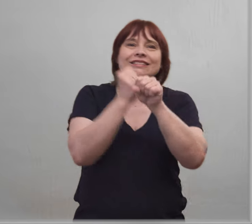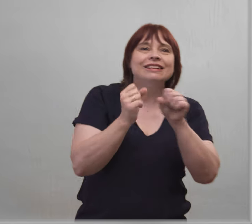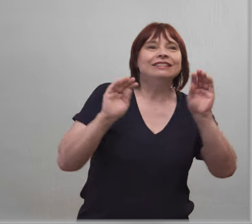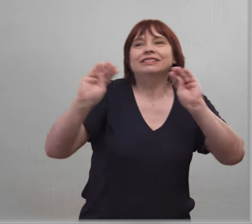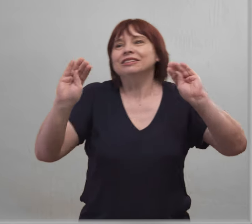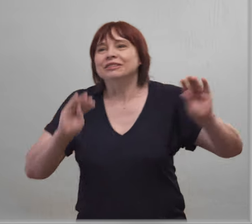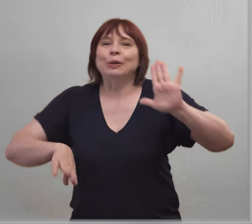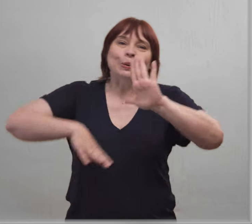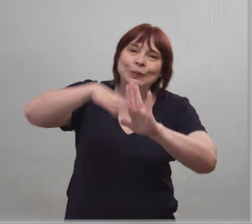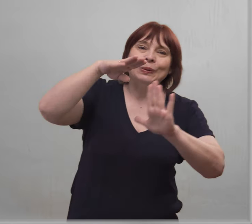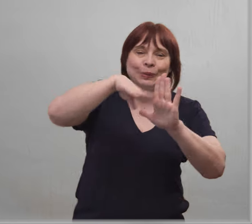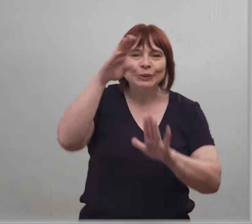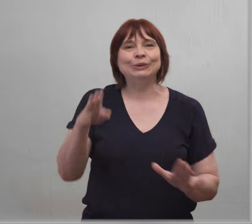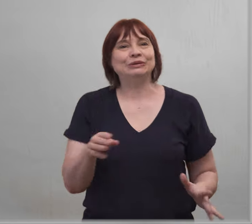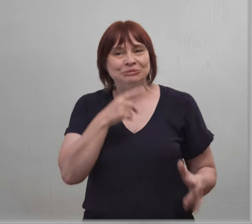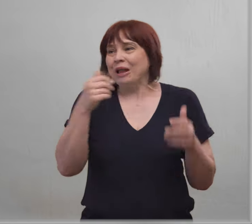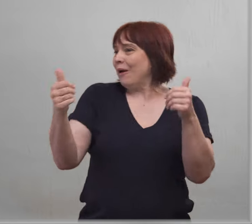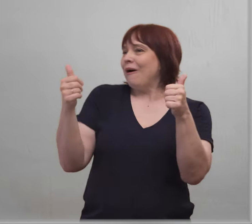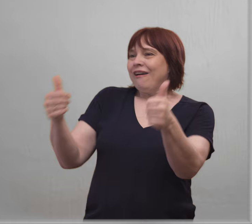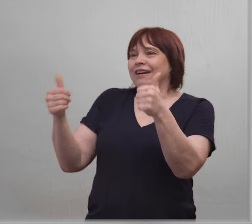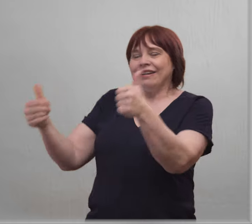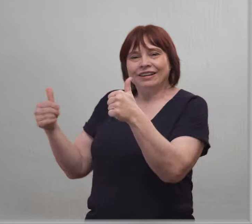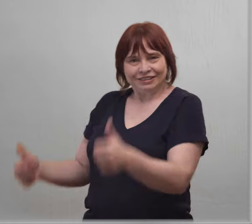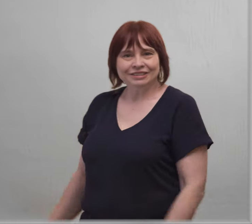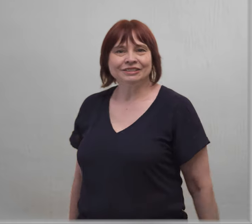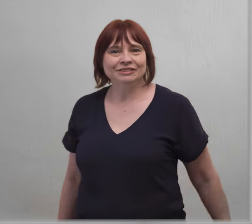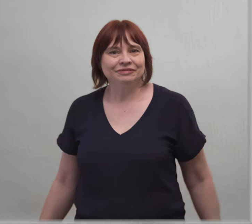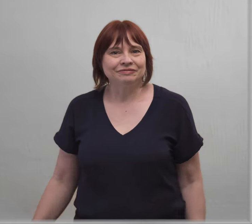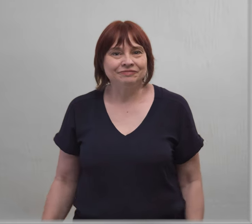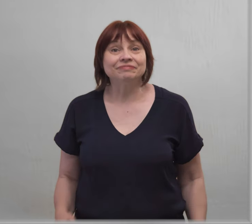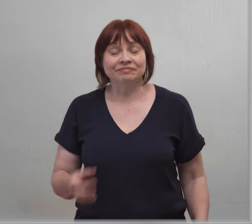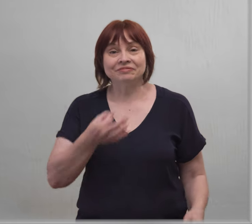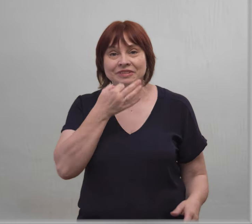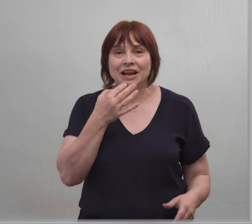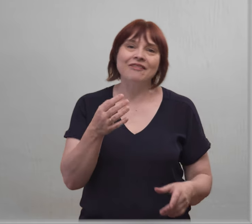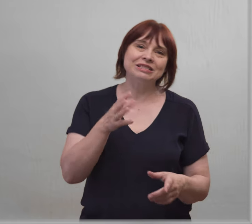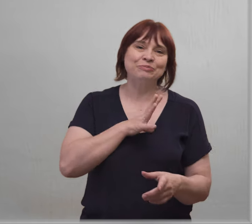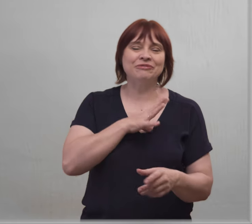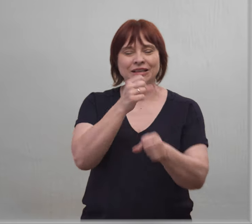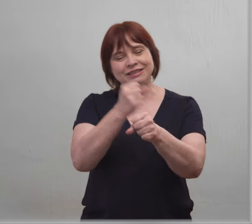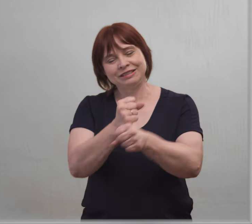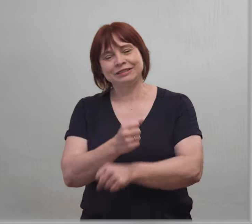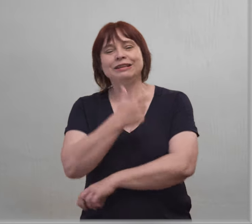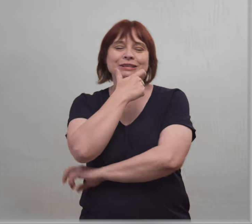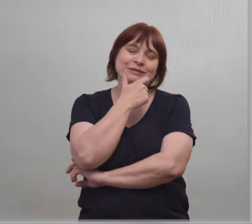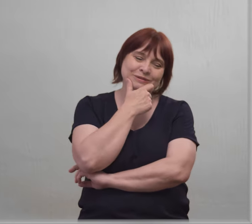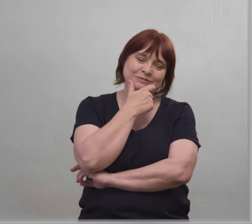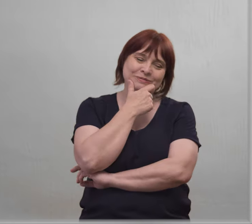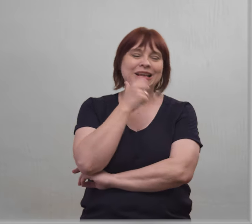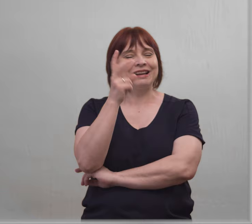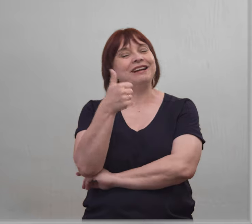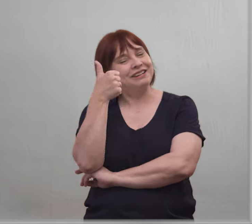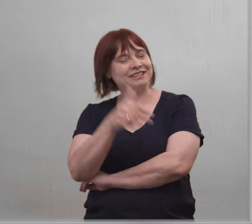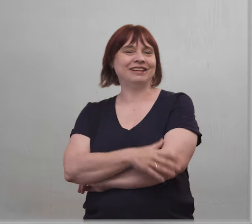давать оценку и говорить, это хорошо. Почему нам нравится, когда мы что-то сделаем, потом сядем и смотрим, как классно, еще